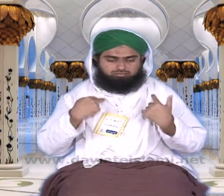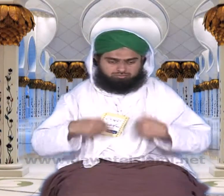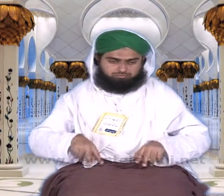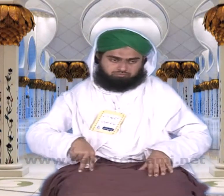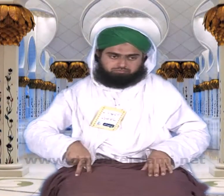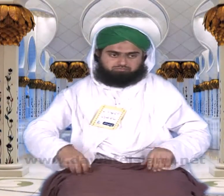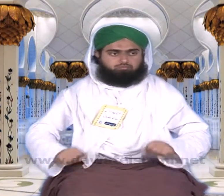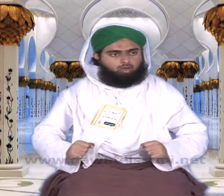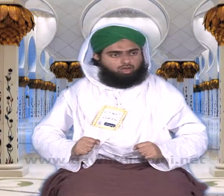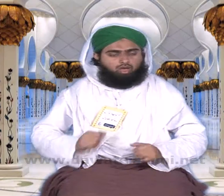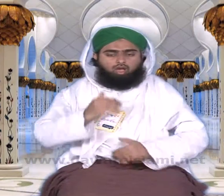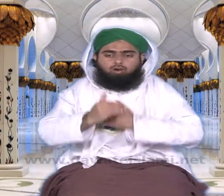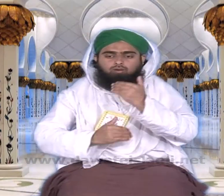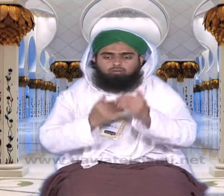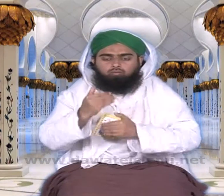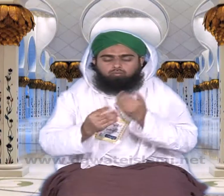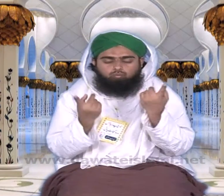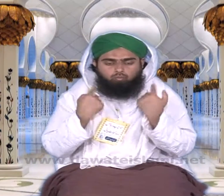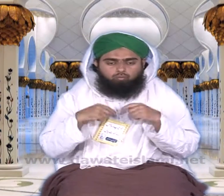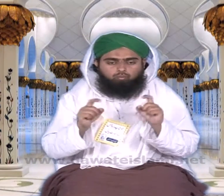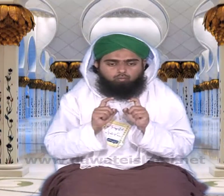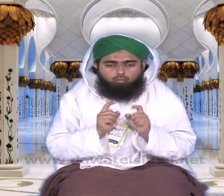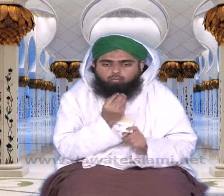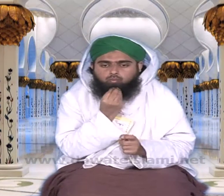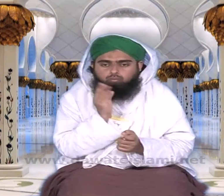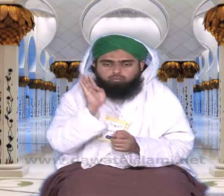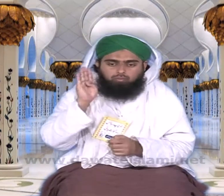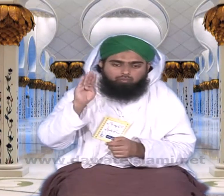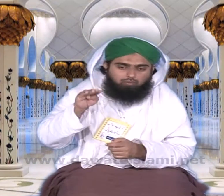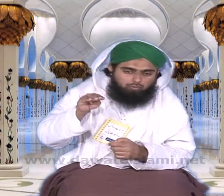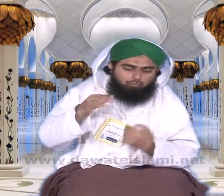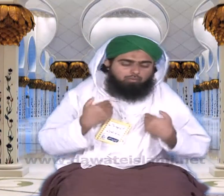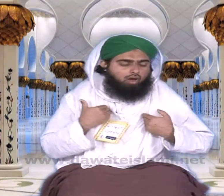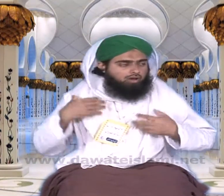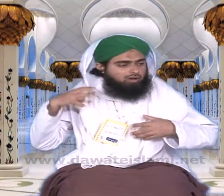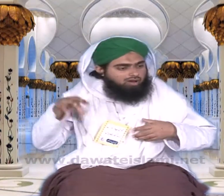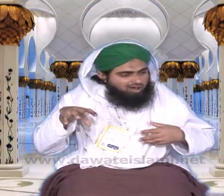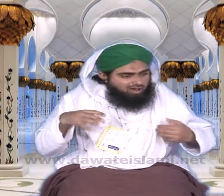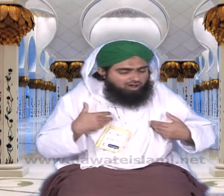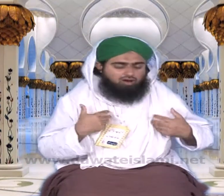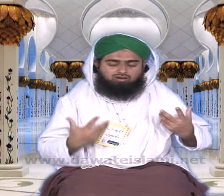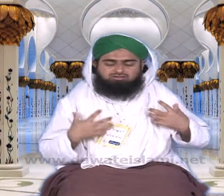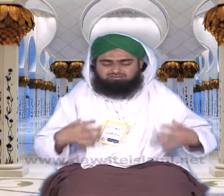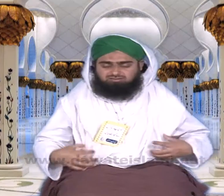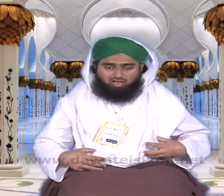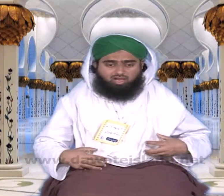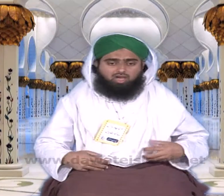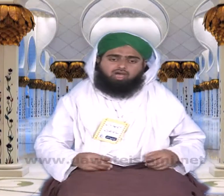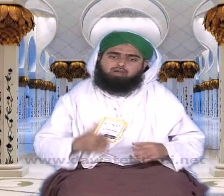جو موت سے پہلے میں روانہ کرتا ہوں تو اس میں ہمارے بزرگوں کے لیے عبرت ہے ان گوڑے بزرگوں کے لیے جن کی عمرے کافی